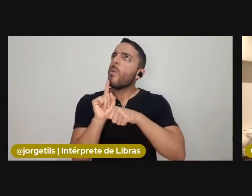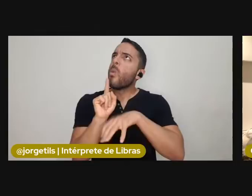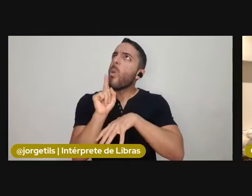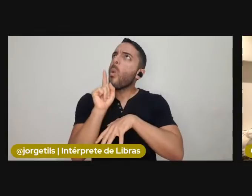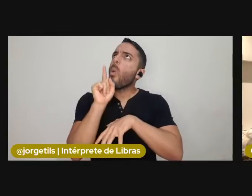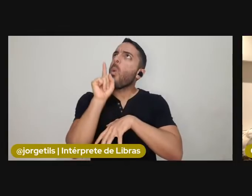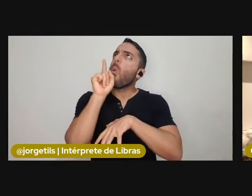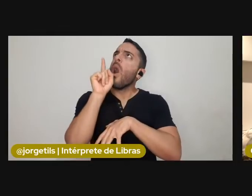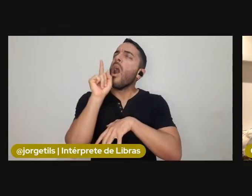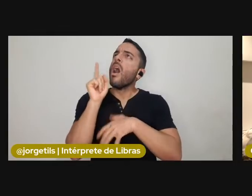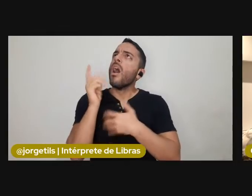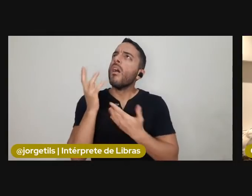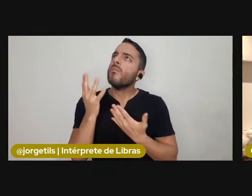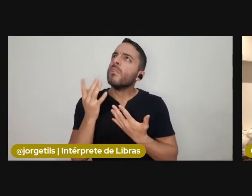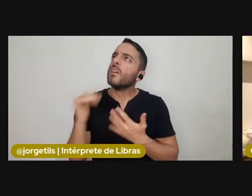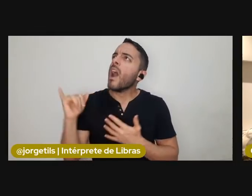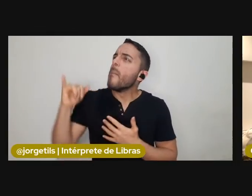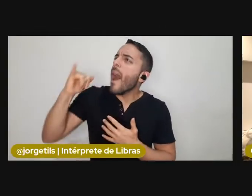enfim,